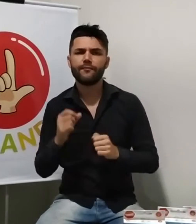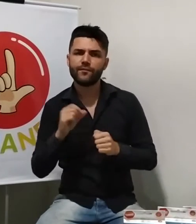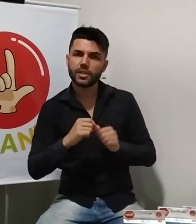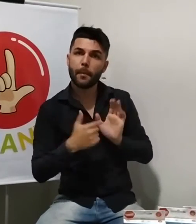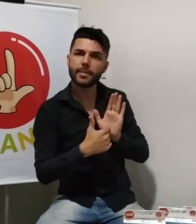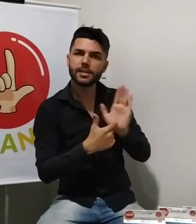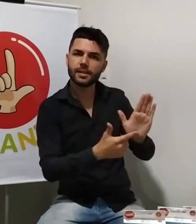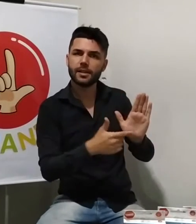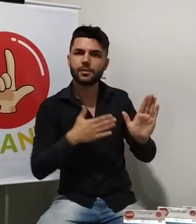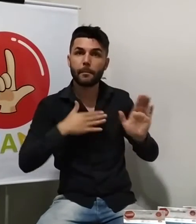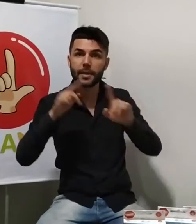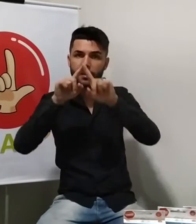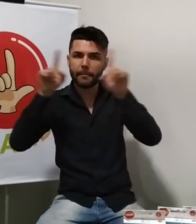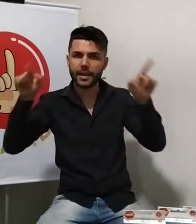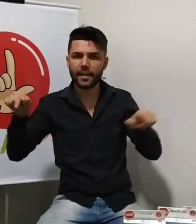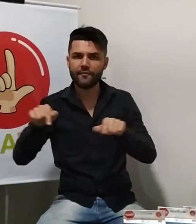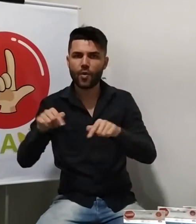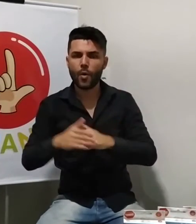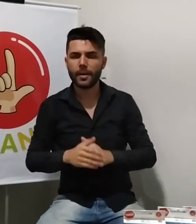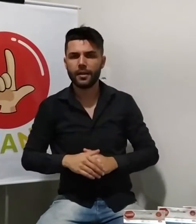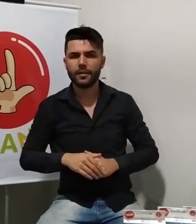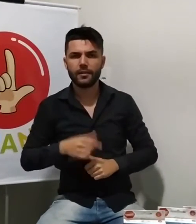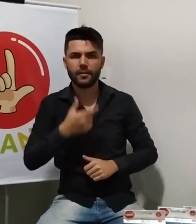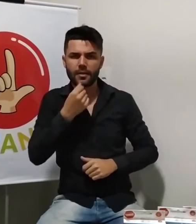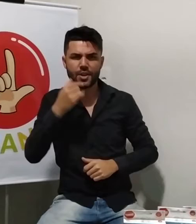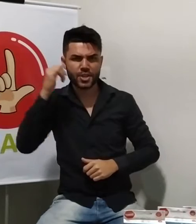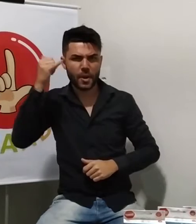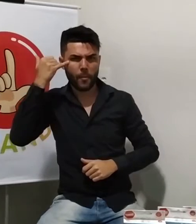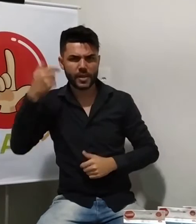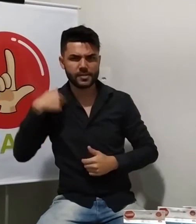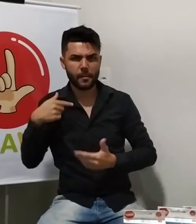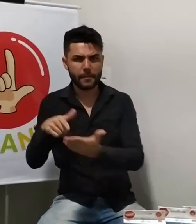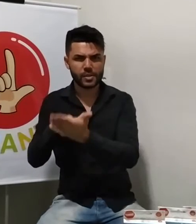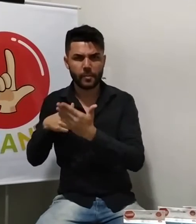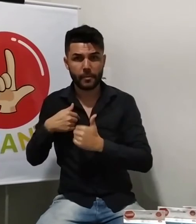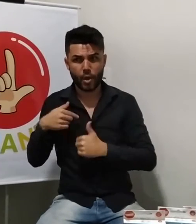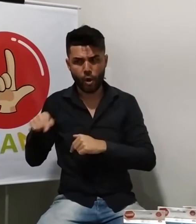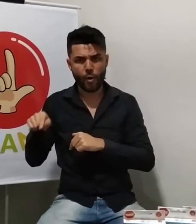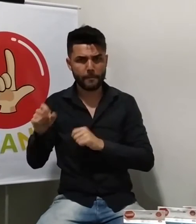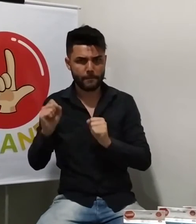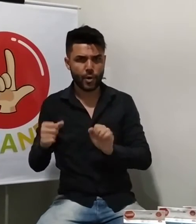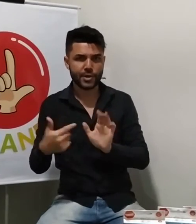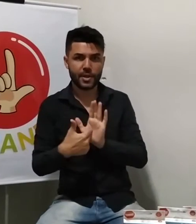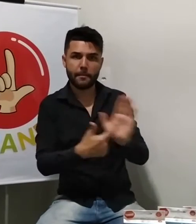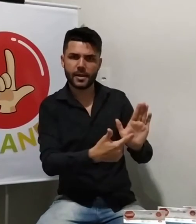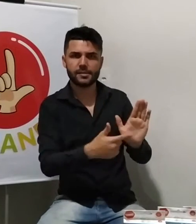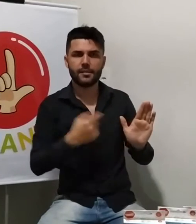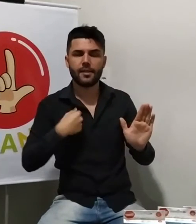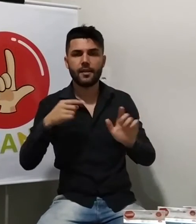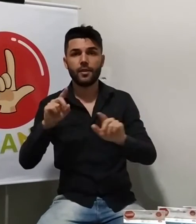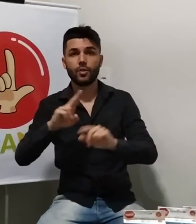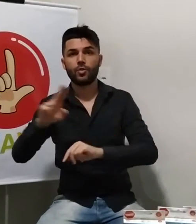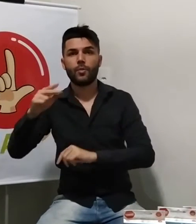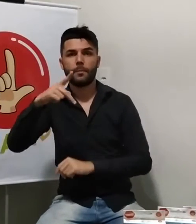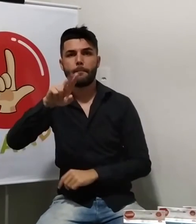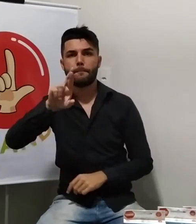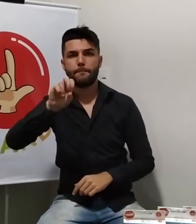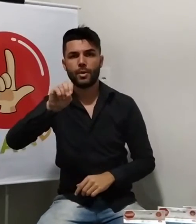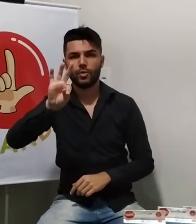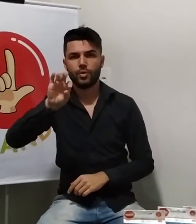vocês. A ideia era que todo o conteúdo da Band, então, viesse através da nossa plataforma, chegasse no usuário final dela. A gente fechou um contrato grande com a Band, e quando eu